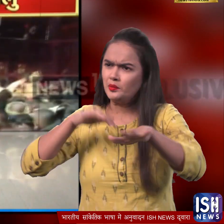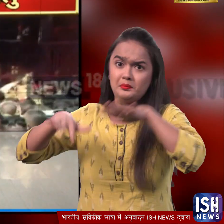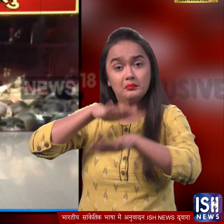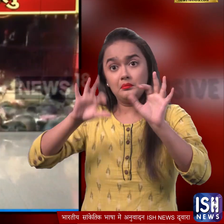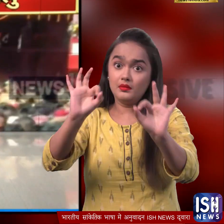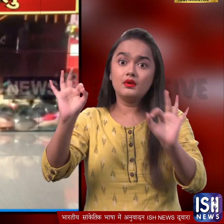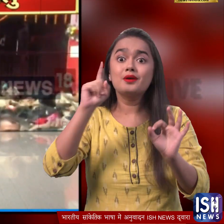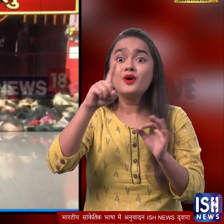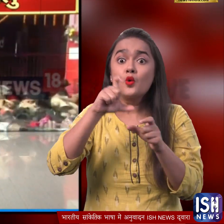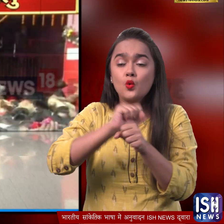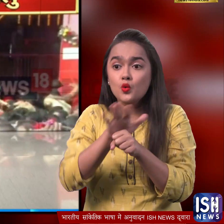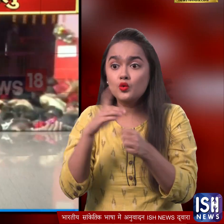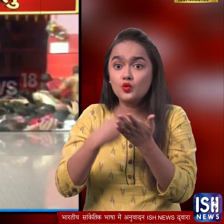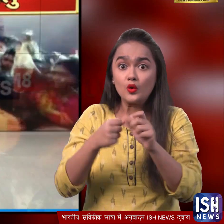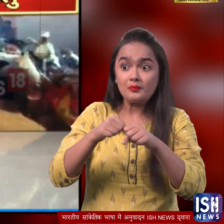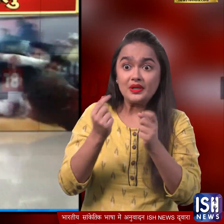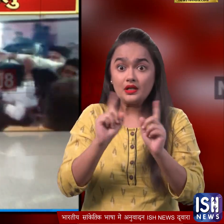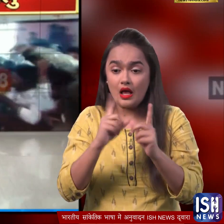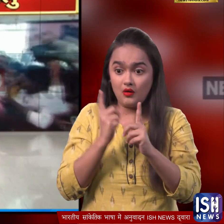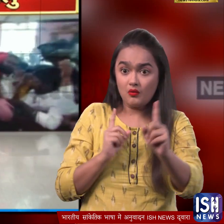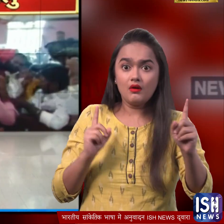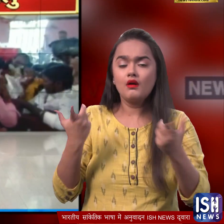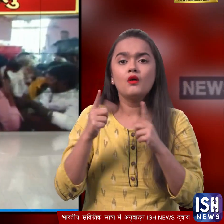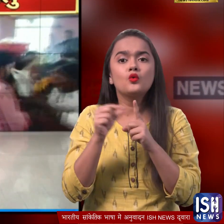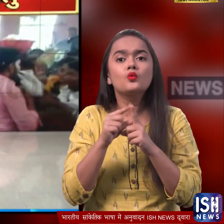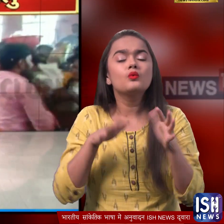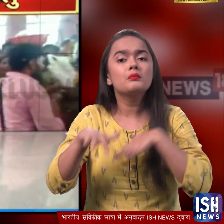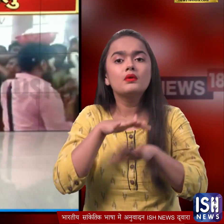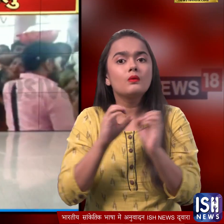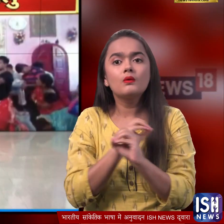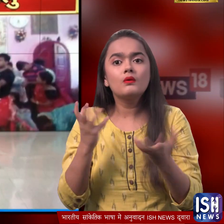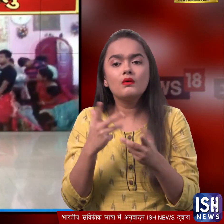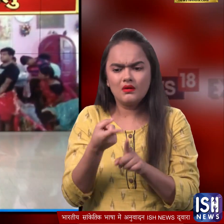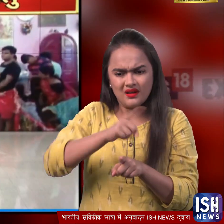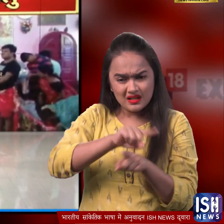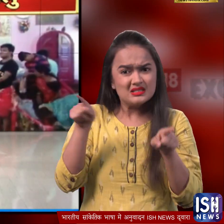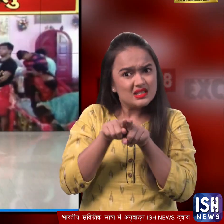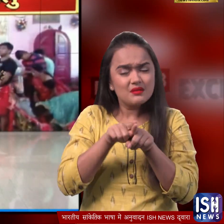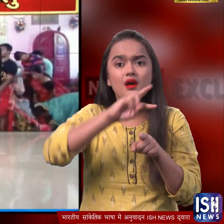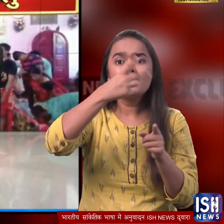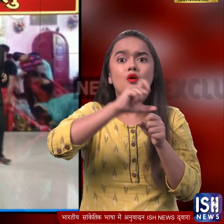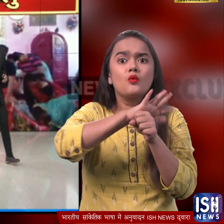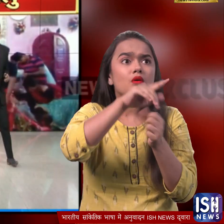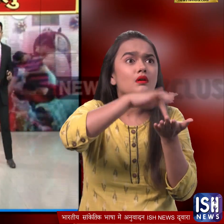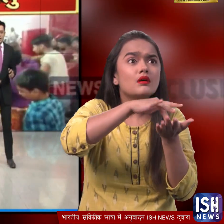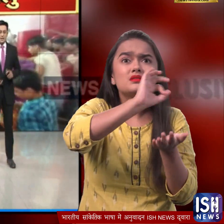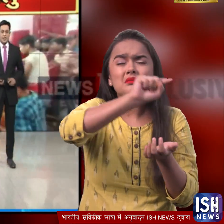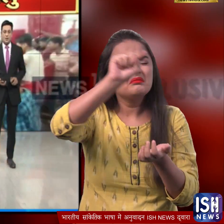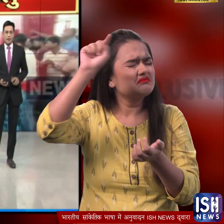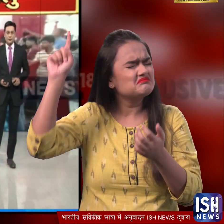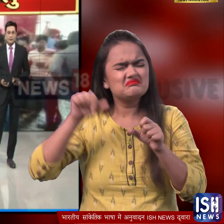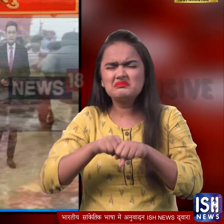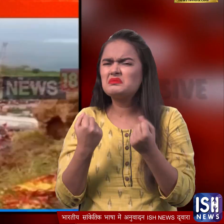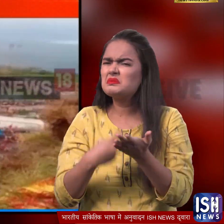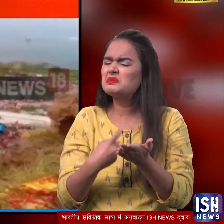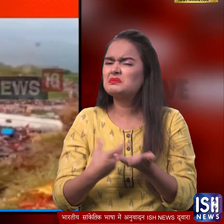किए, लेकिन कोरोना से बचाव के नियमों का पालन कराने से पल्ला झाड़ लिया। एक दिन पहले अष्टमी के मौके पर भी कई जगहों पर कोरोना के नियमों की ऐसी ही अनदेखी